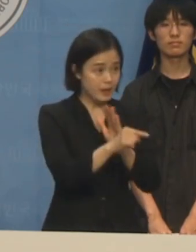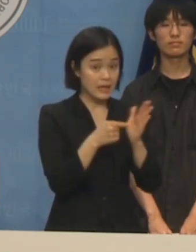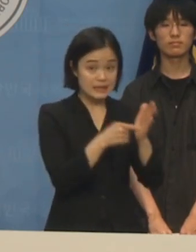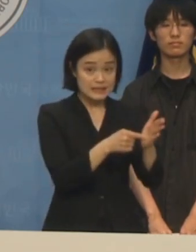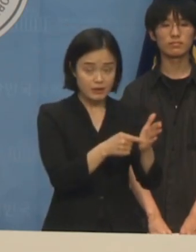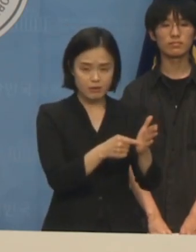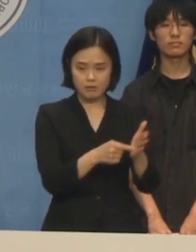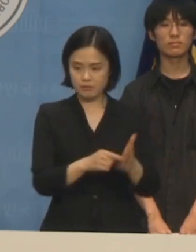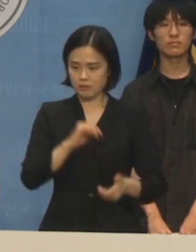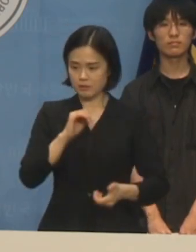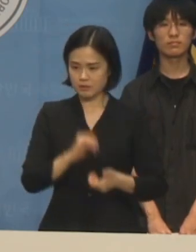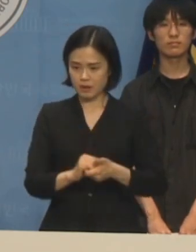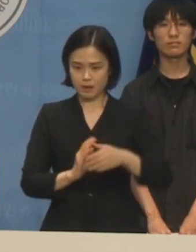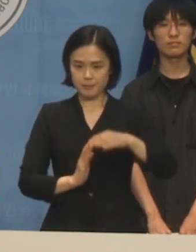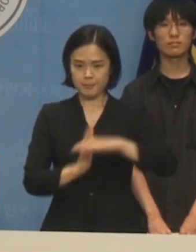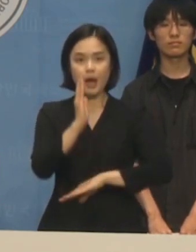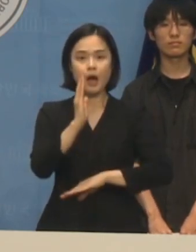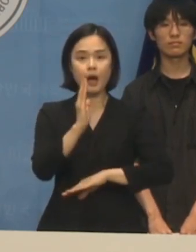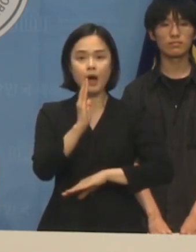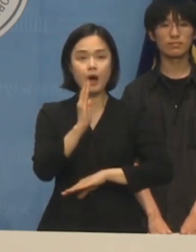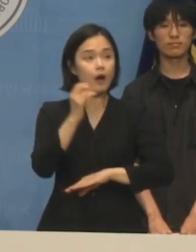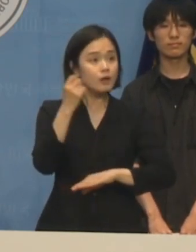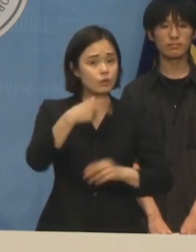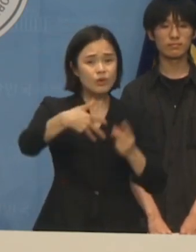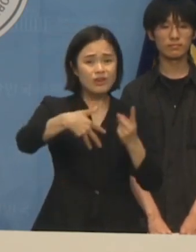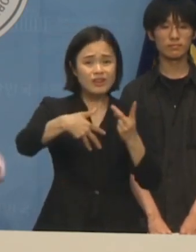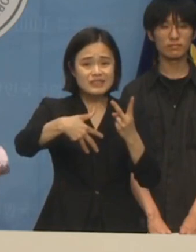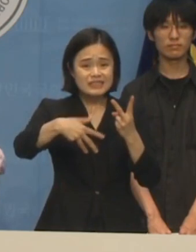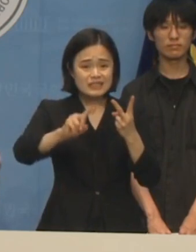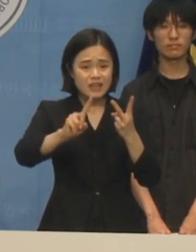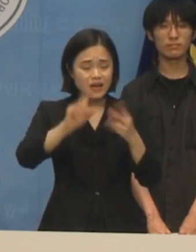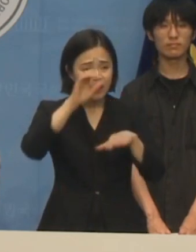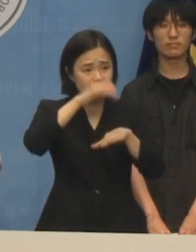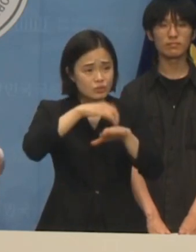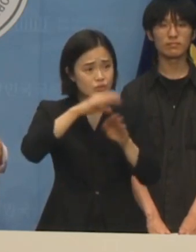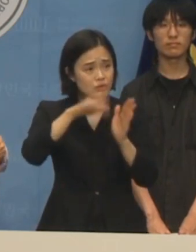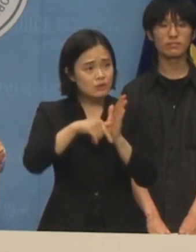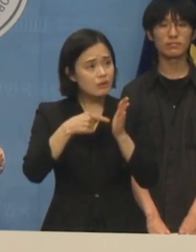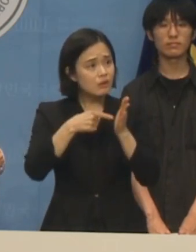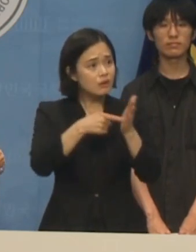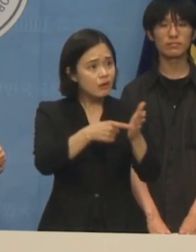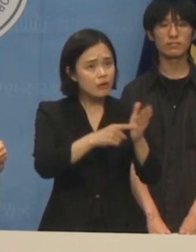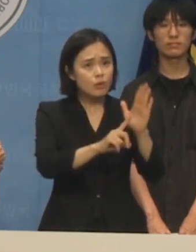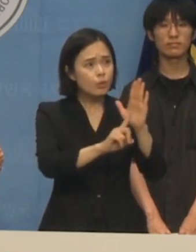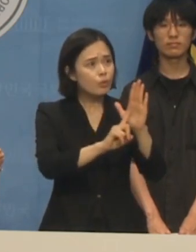2차 집합연수는 신청되지 않는 등 수많은 오류가 발생했습니다.